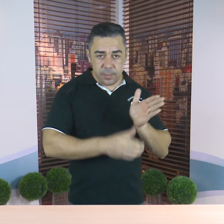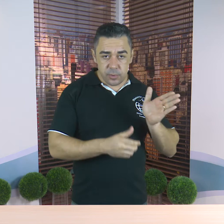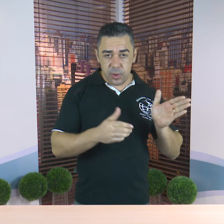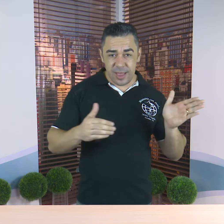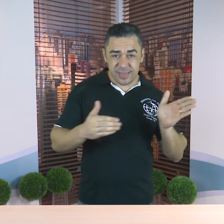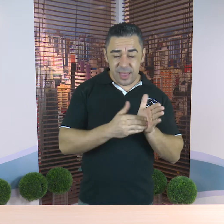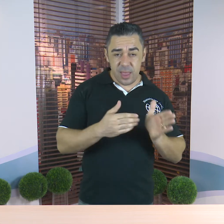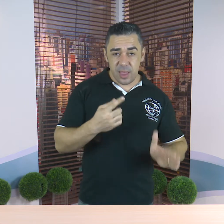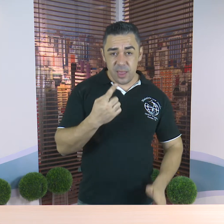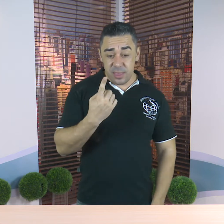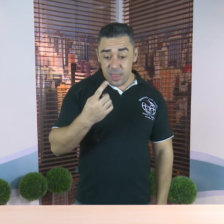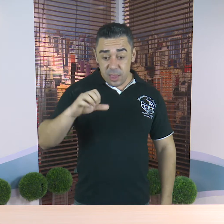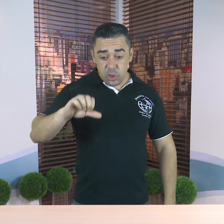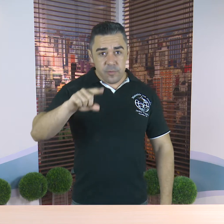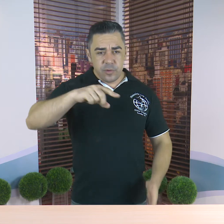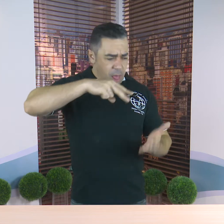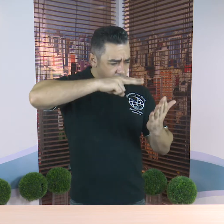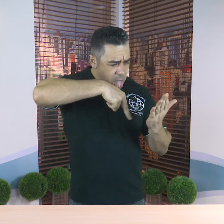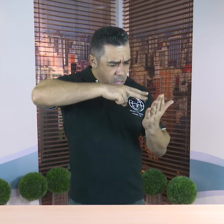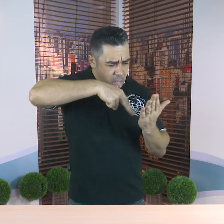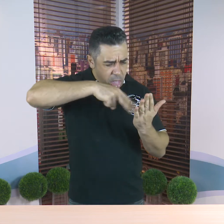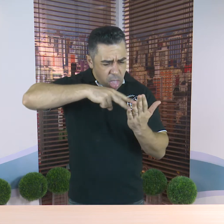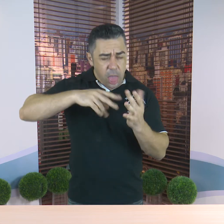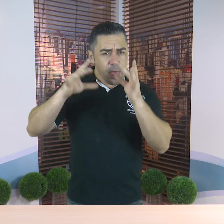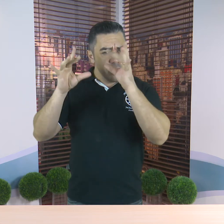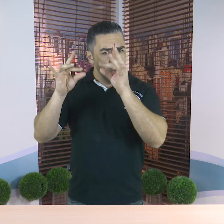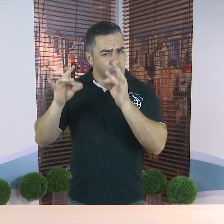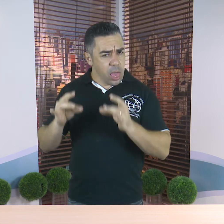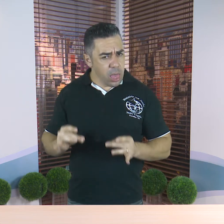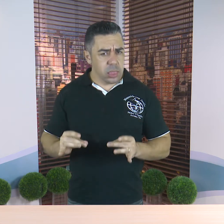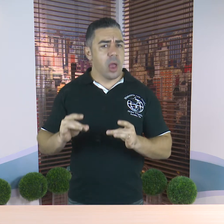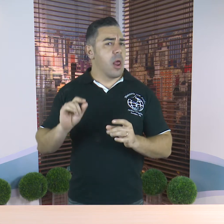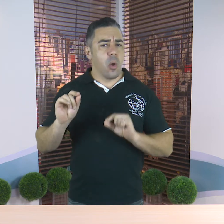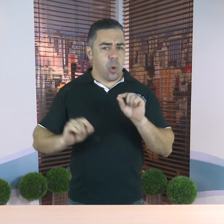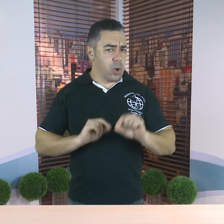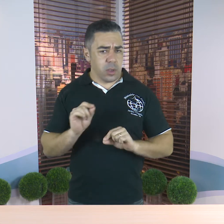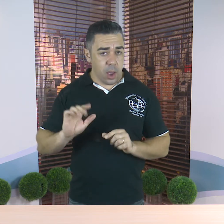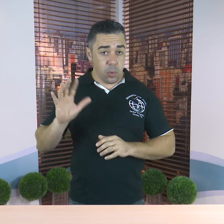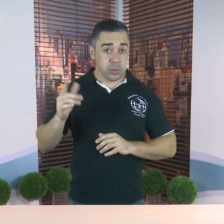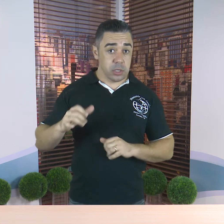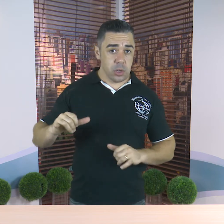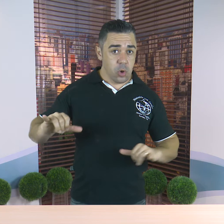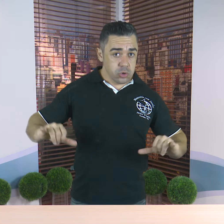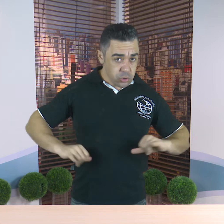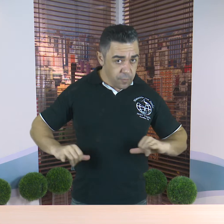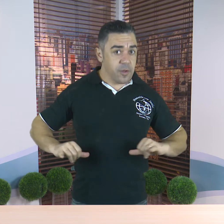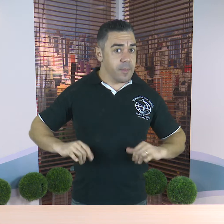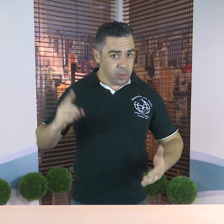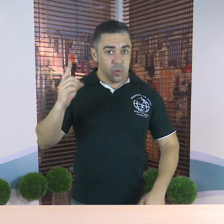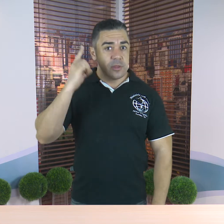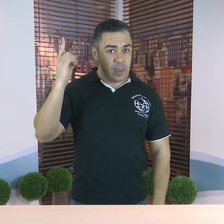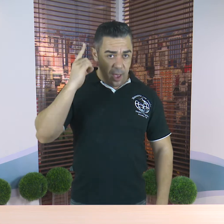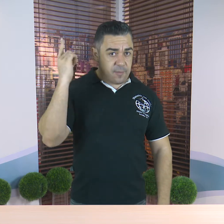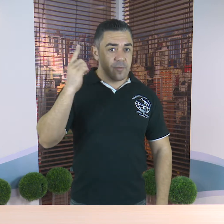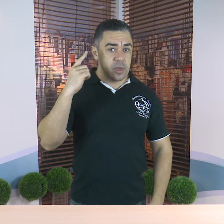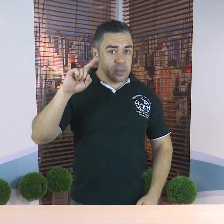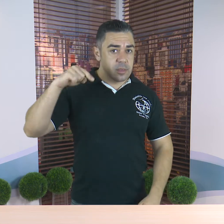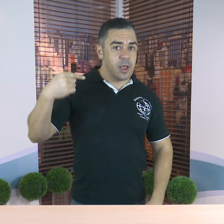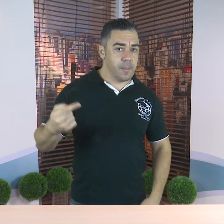Samuel, para que vocês possam ver com detalhes as agruras pelas quais passou Davi depois desta profecia.